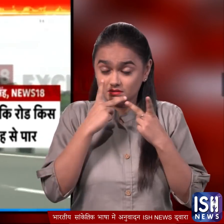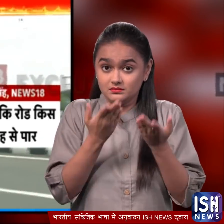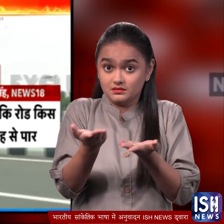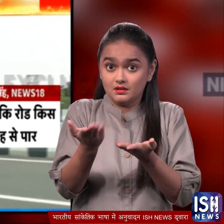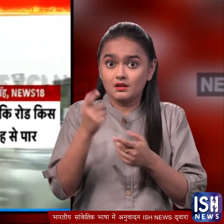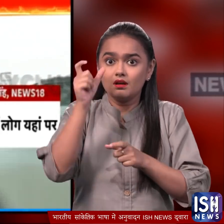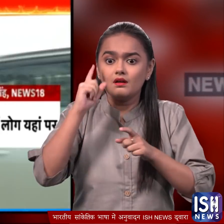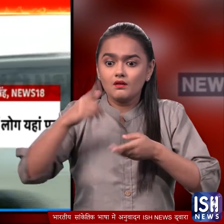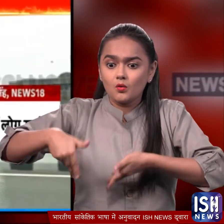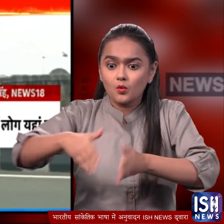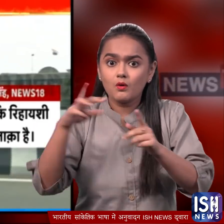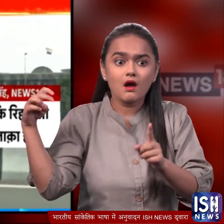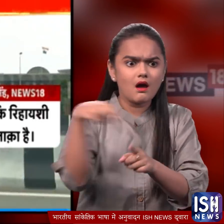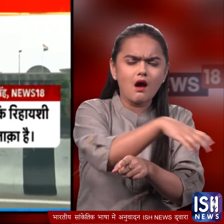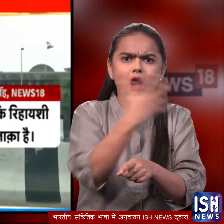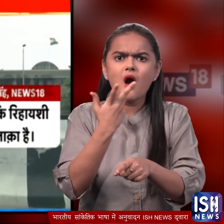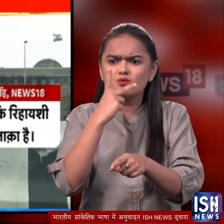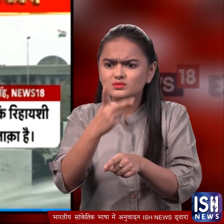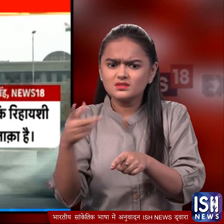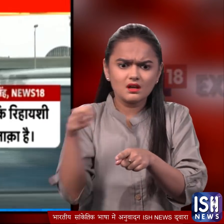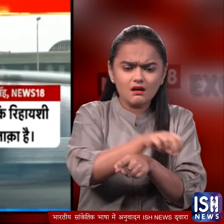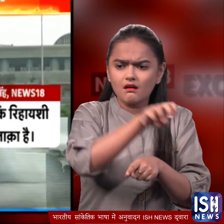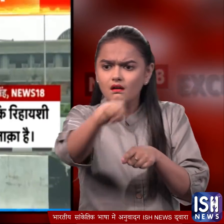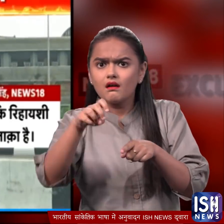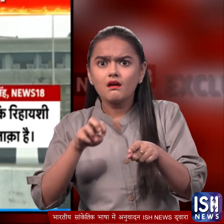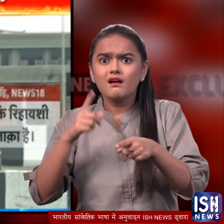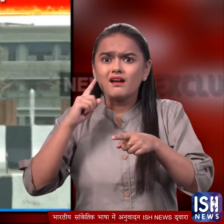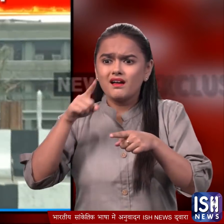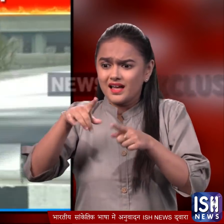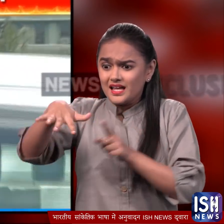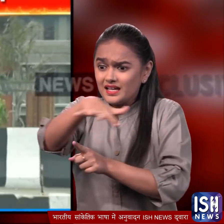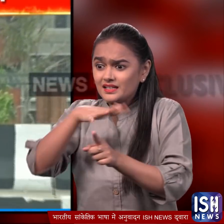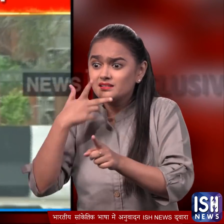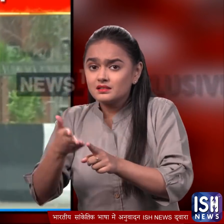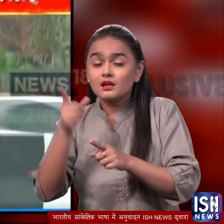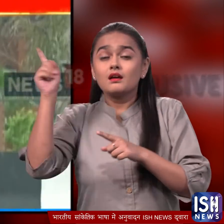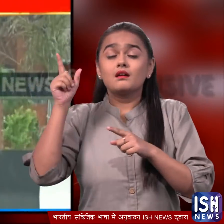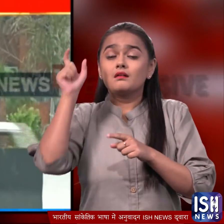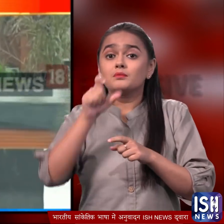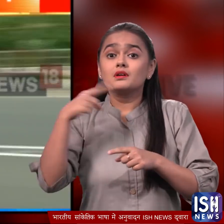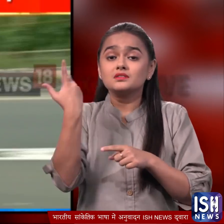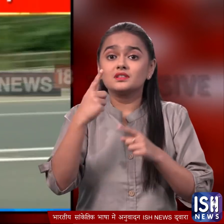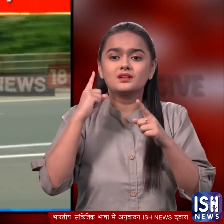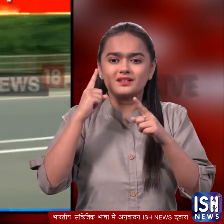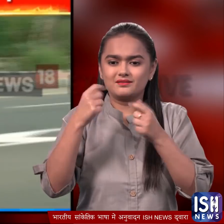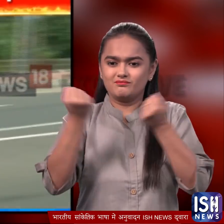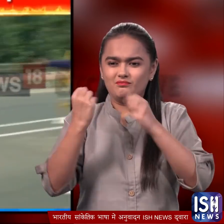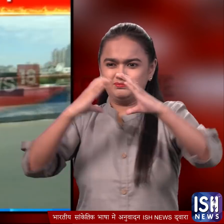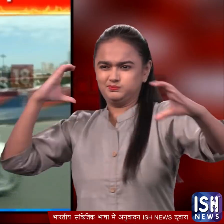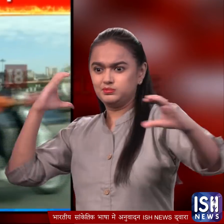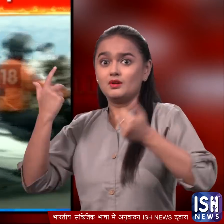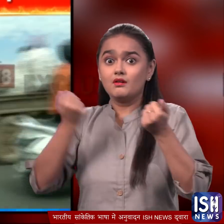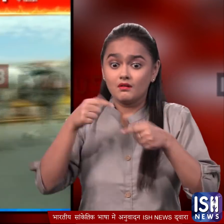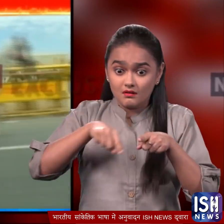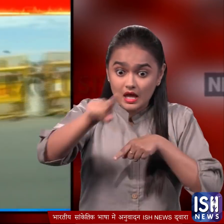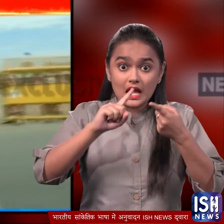रोड किस तरीके से लोग क्रॉस करते हैं यहाँ पर, क्योंकि रेजिडेंशियल इलाका है। नियम कहते हैं कि एक्सप्रेसवे पर ट्रैक्टर, दोपहिया गाड़ियां या ऐसे